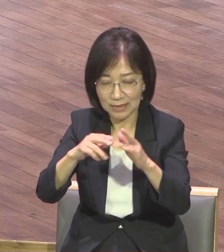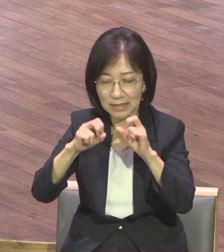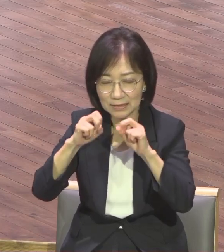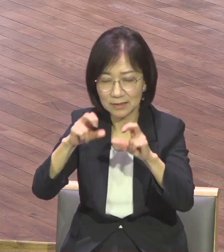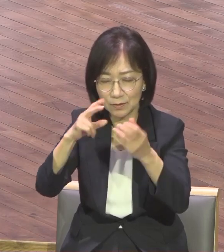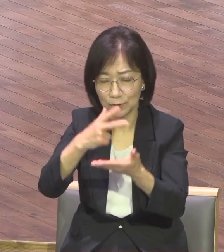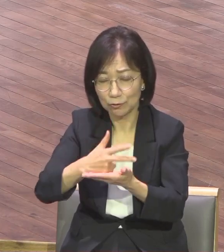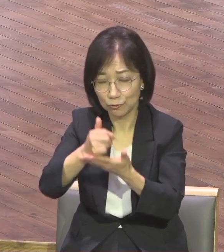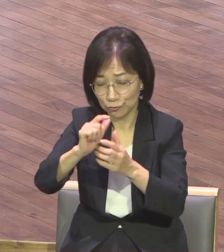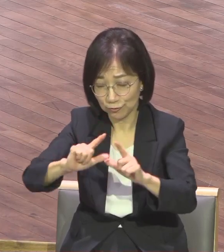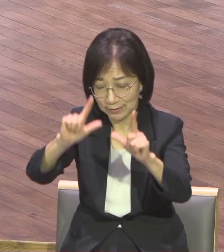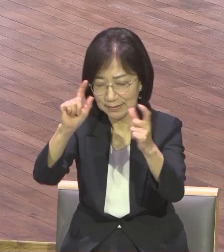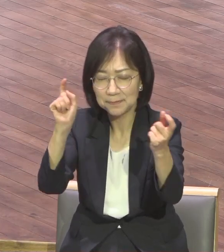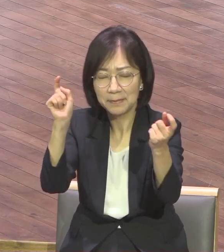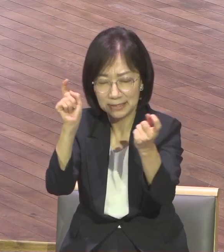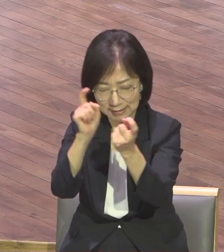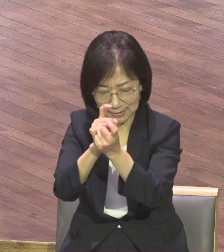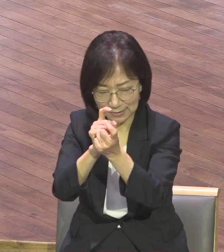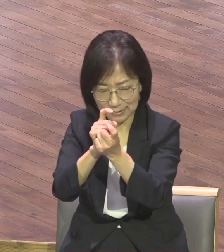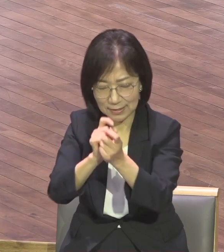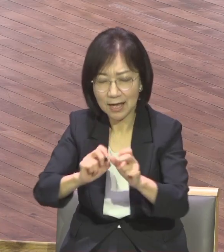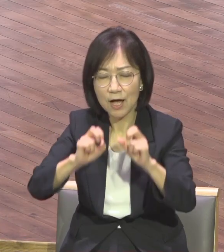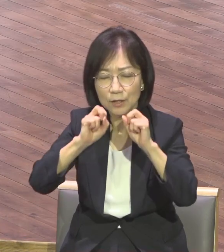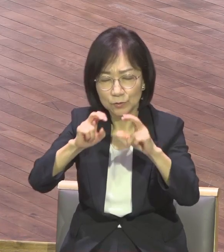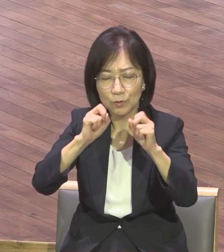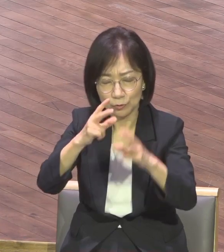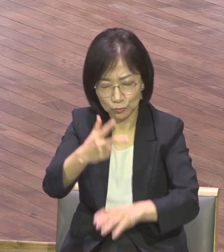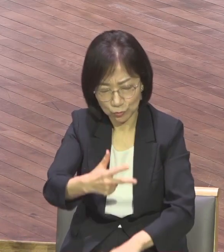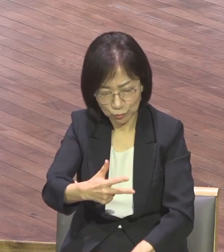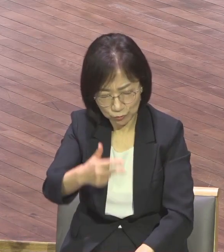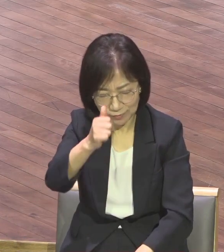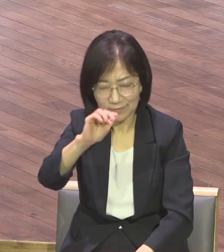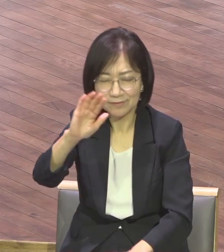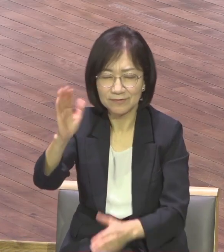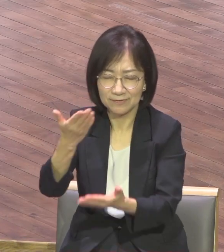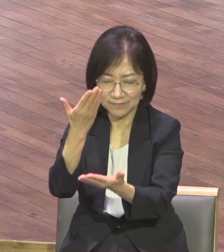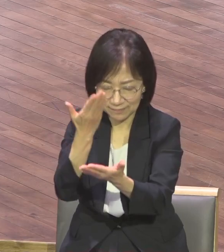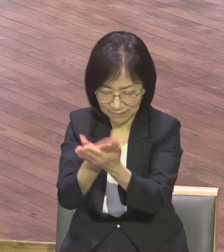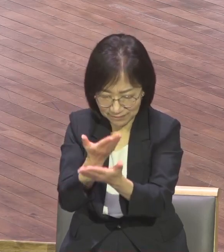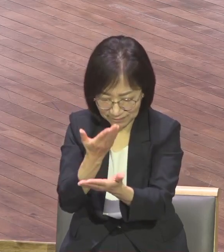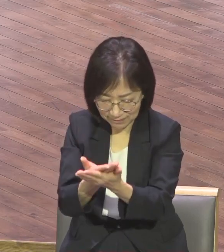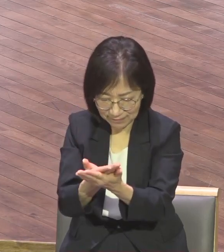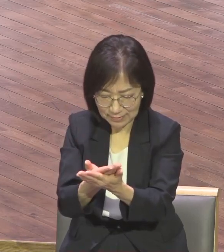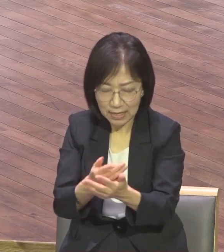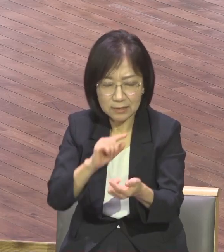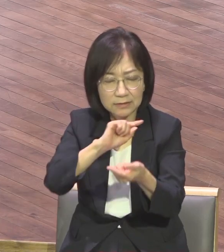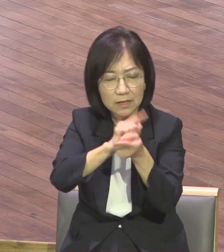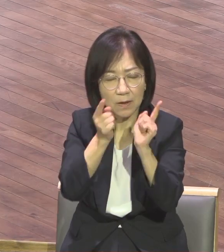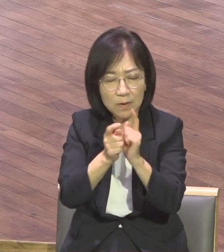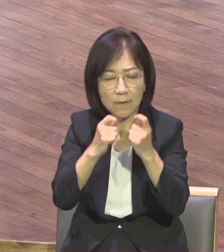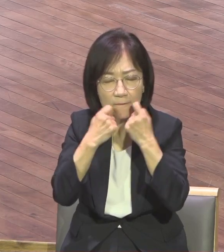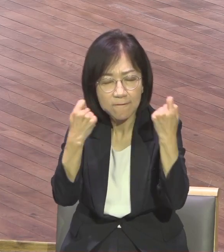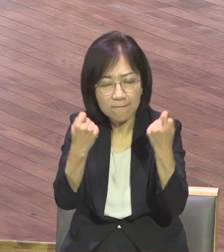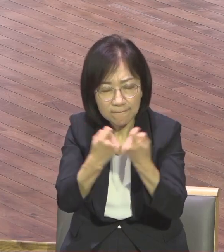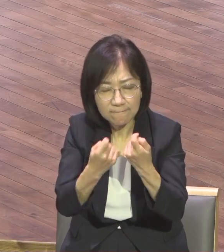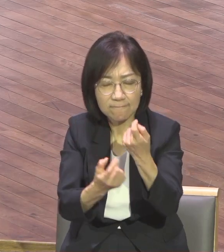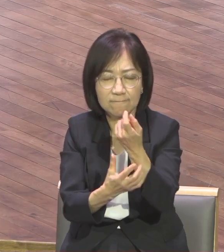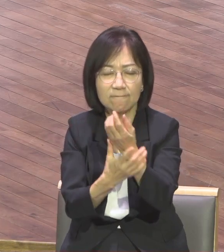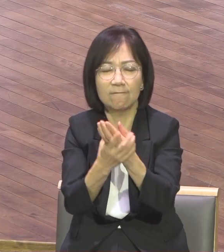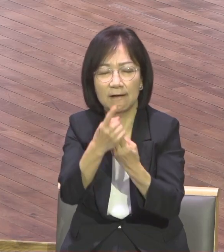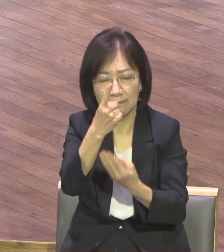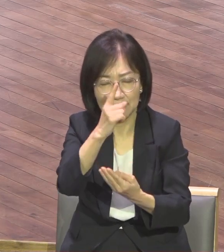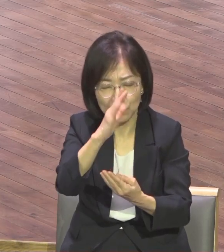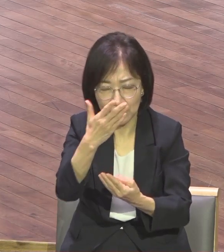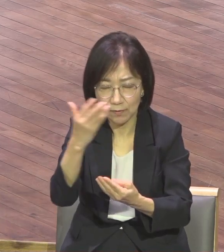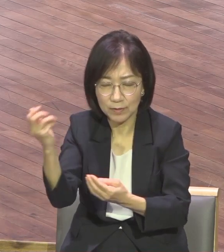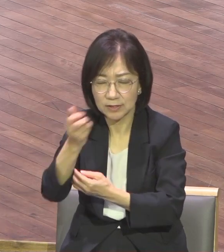선교 시대의 주역으로 모두 다 쓰임받게 하여 주옵시고 선교의 원팀이 되고 선교의 능력을